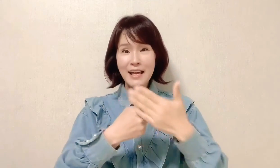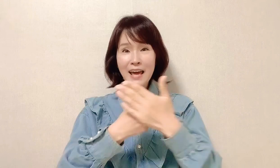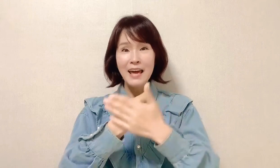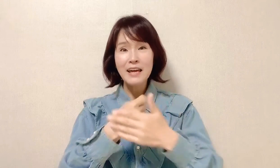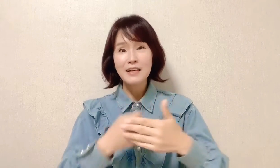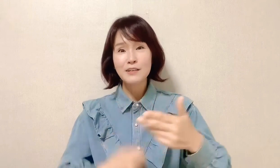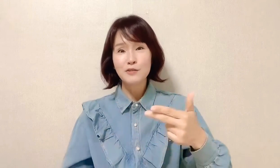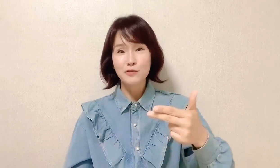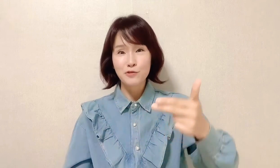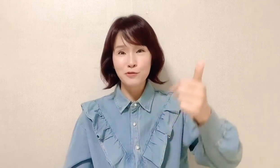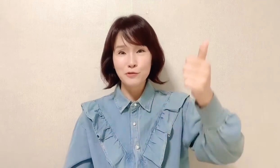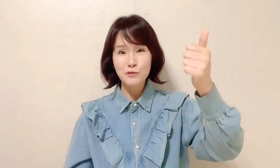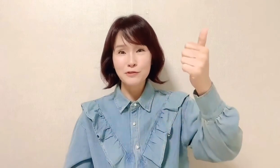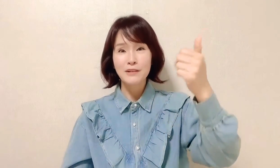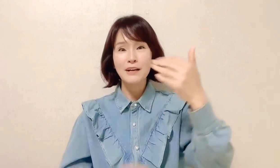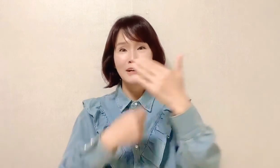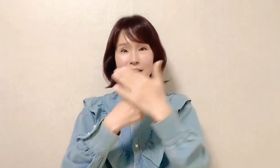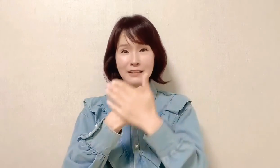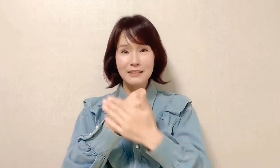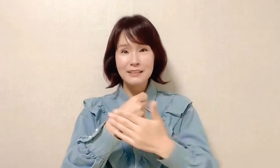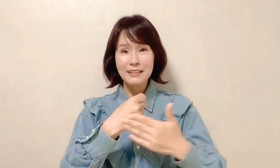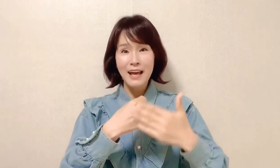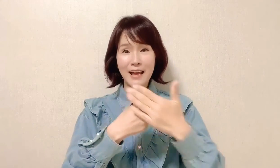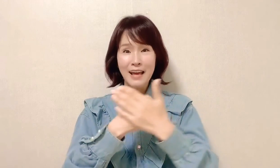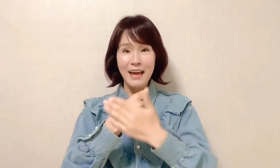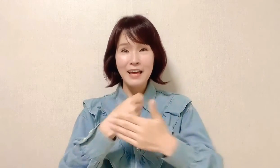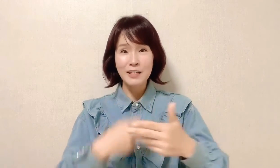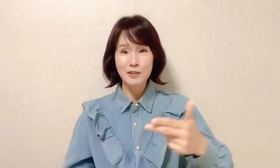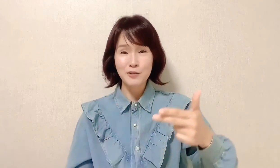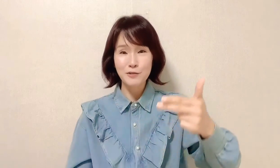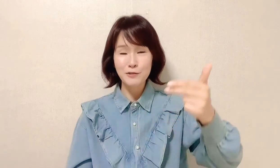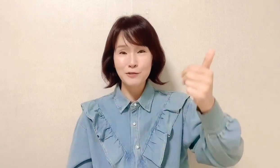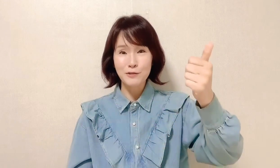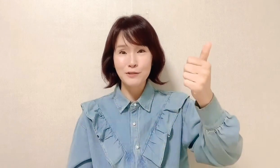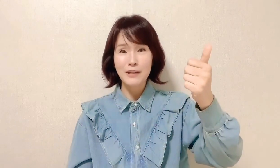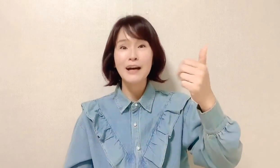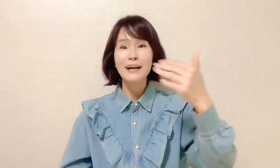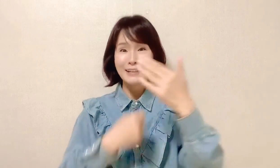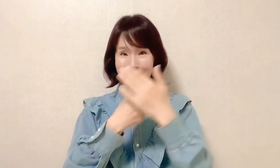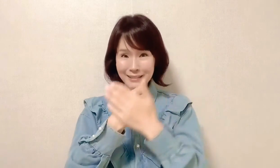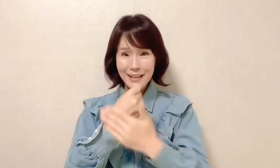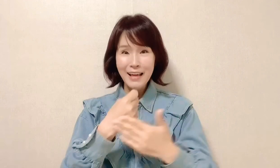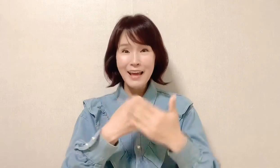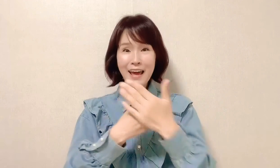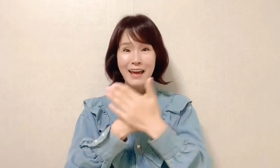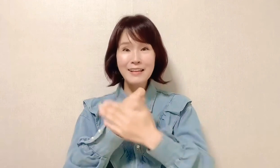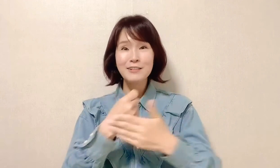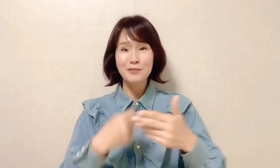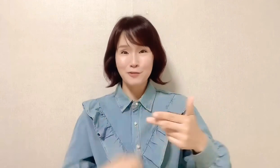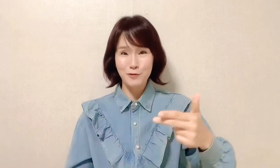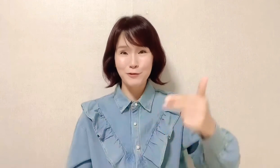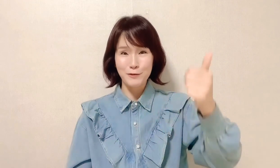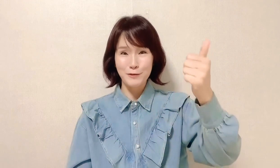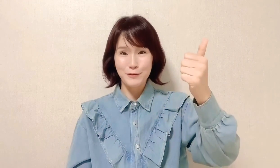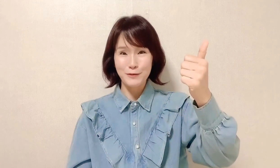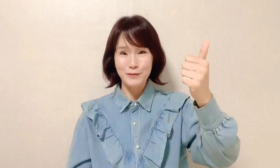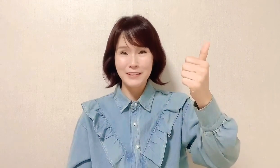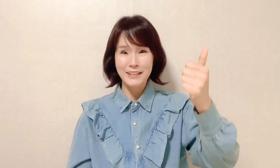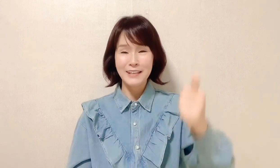은혜의 주, 은혜의 주, 은혜의 주.